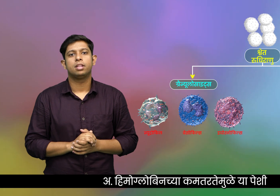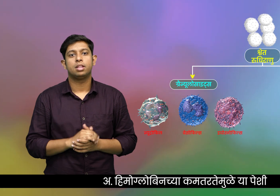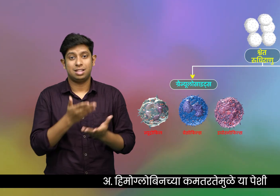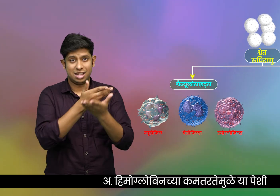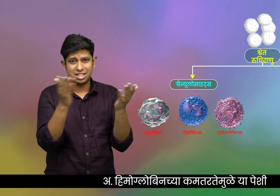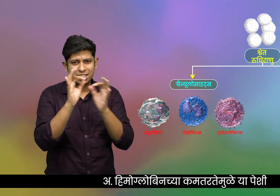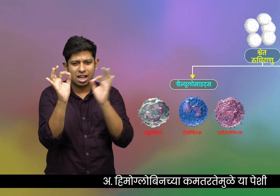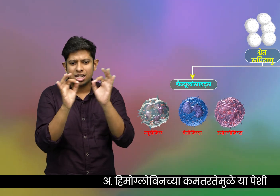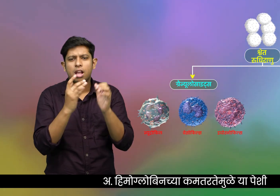हेमोग्लोबिनच्या